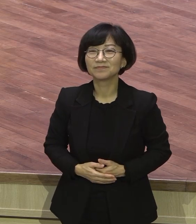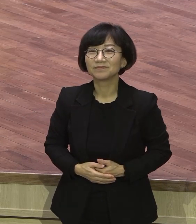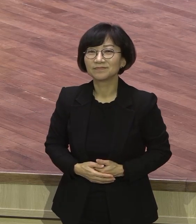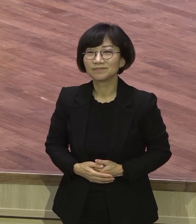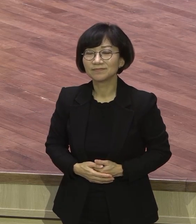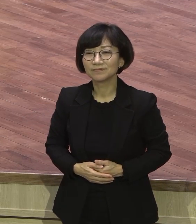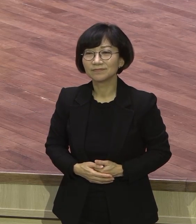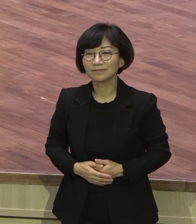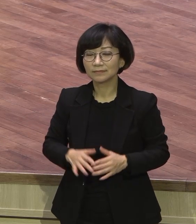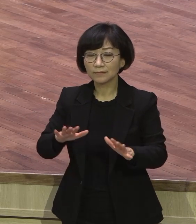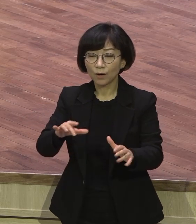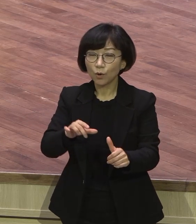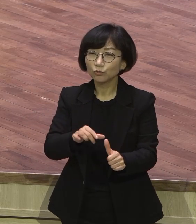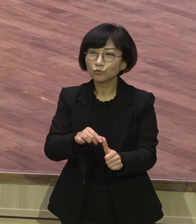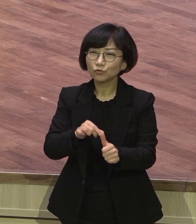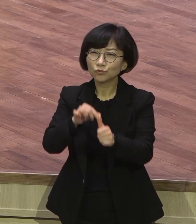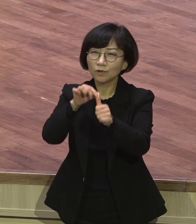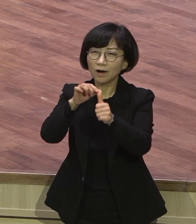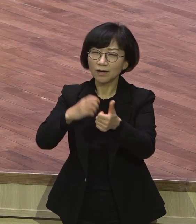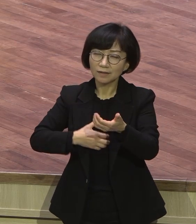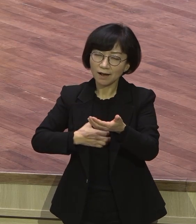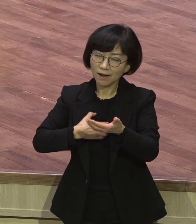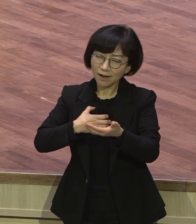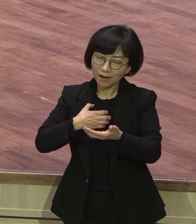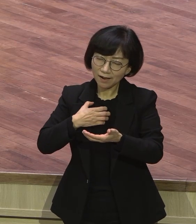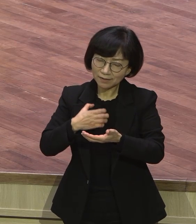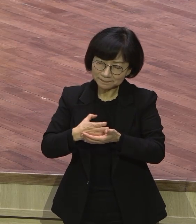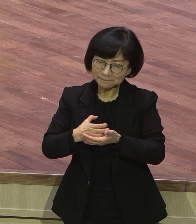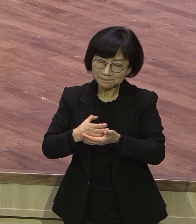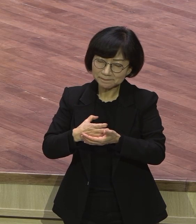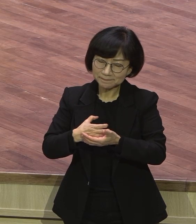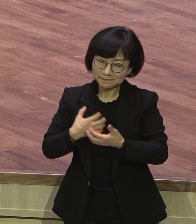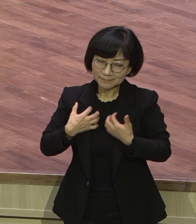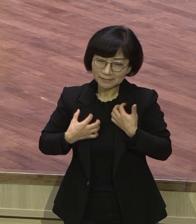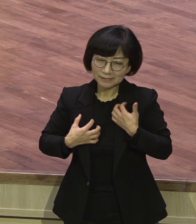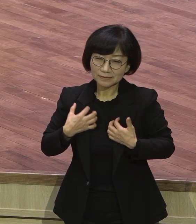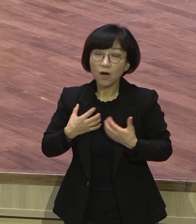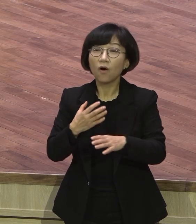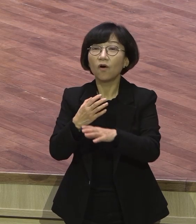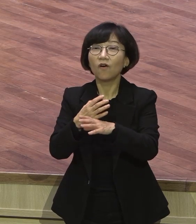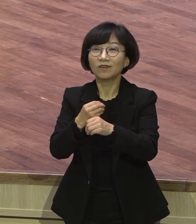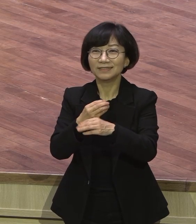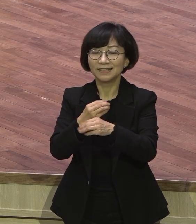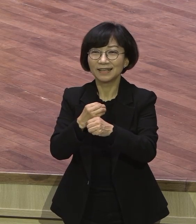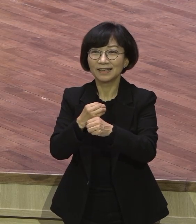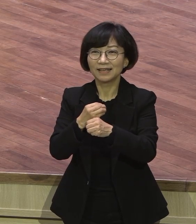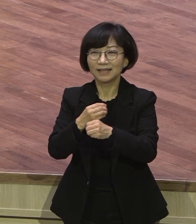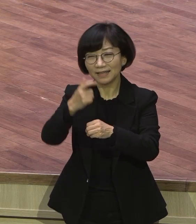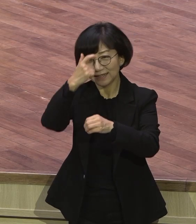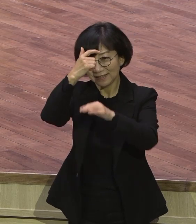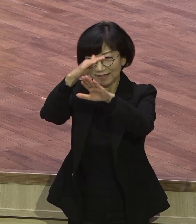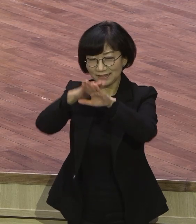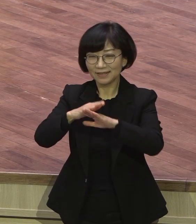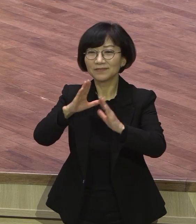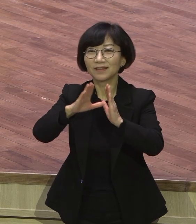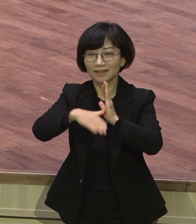구원의 감격을 새롭게 누르는 시간 되라 그 예배의 구원의 감격에 새로운 은혜를 받고